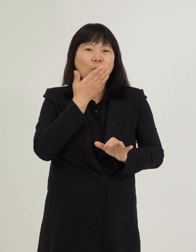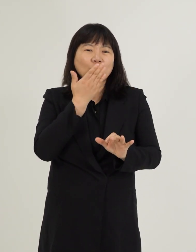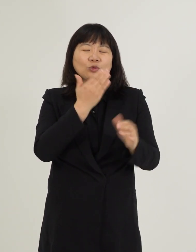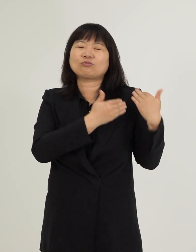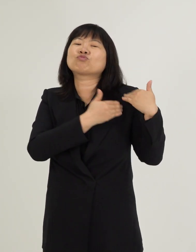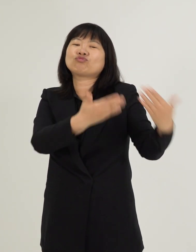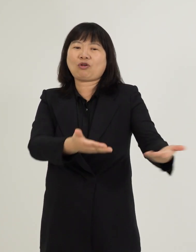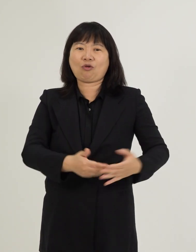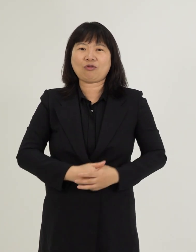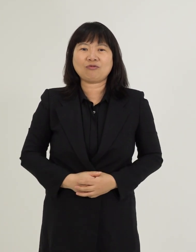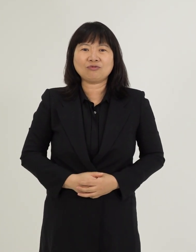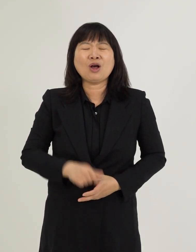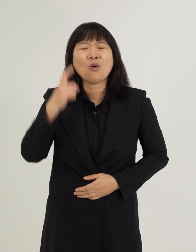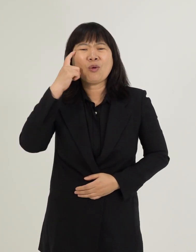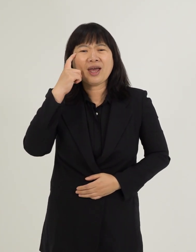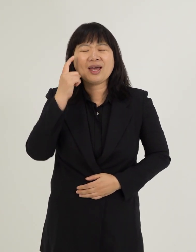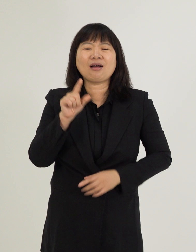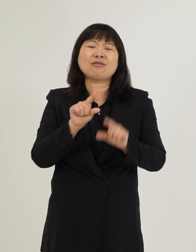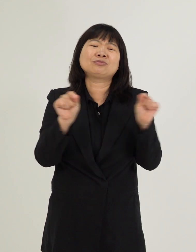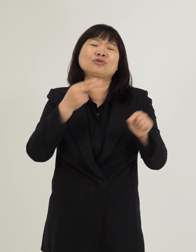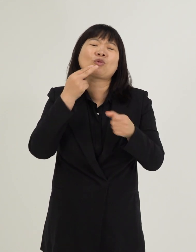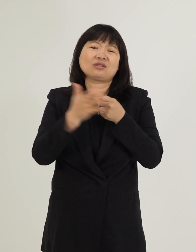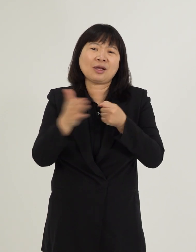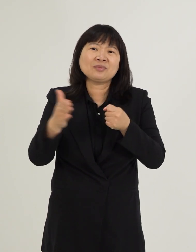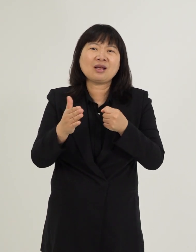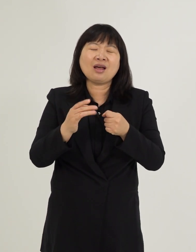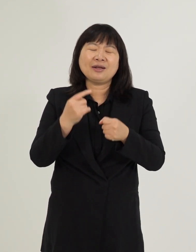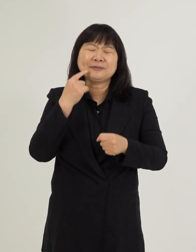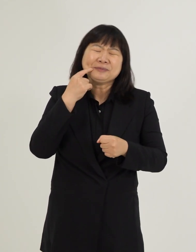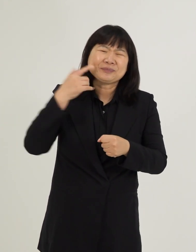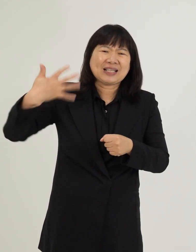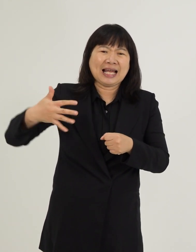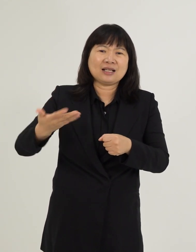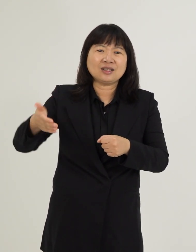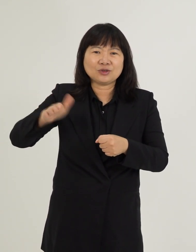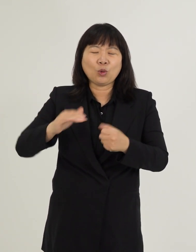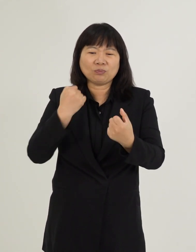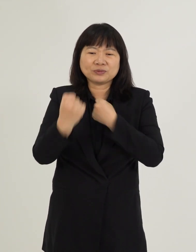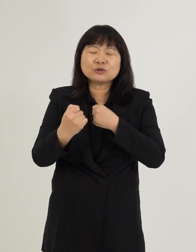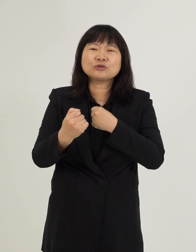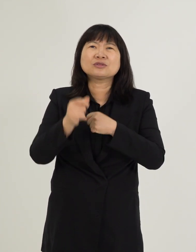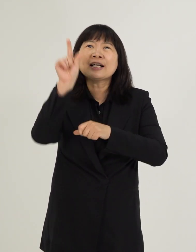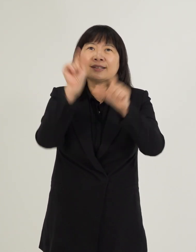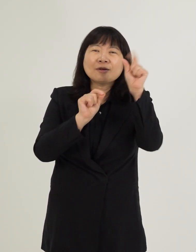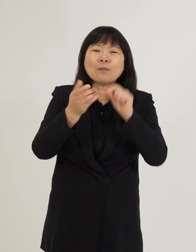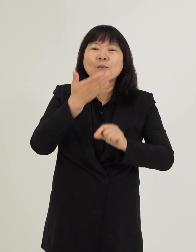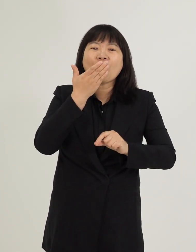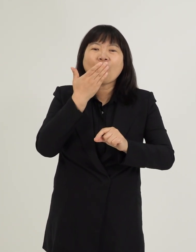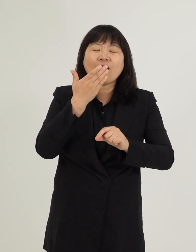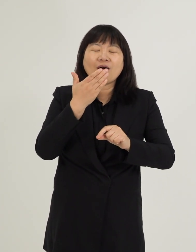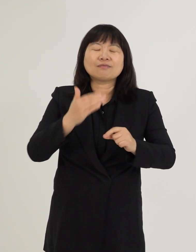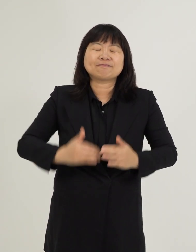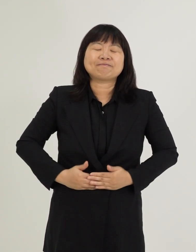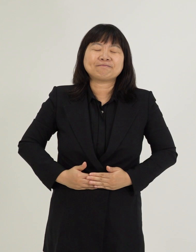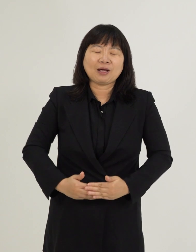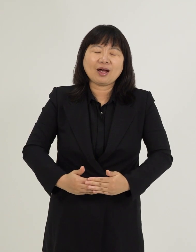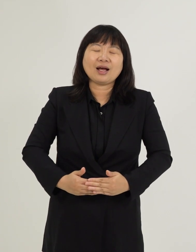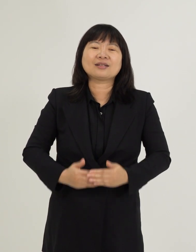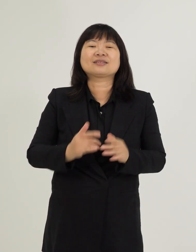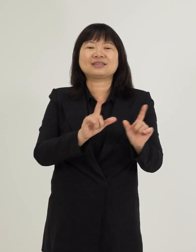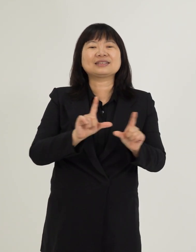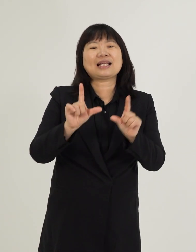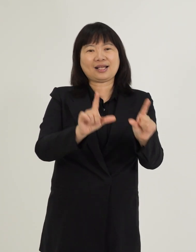그래서 가난한 사람들이 주로 그 열매를 먹고 생존을 하죠. 그래서 이